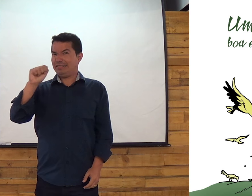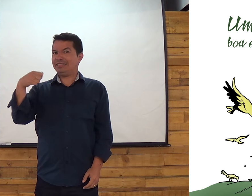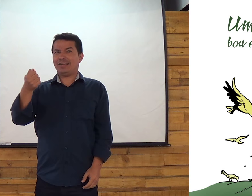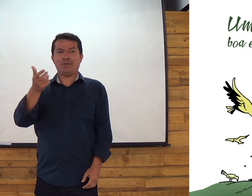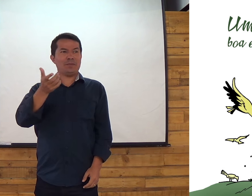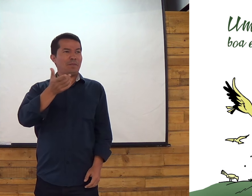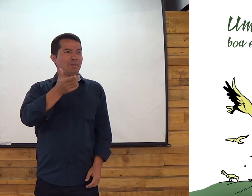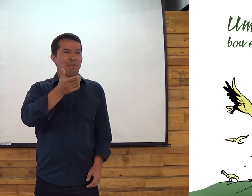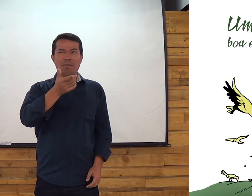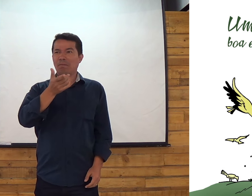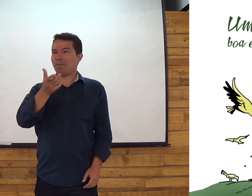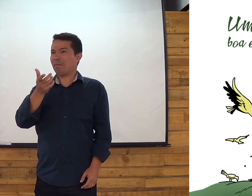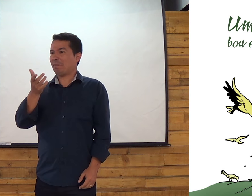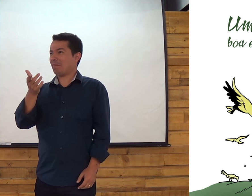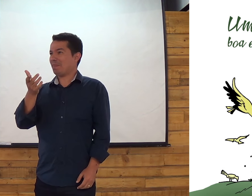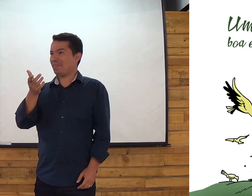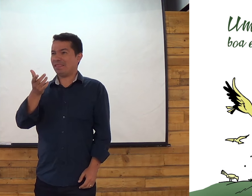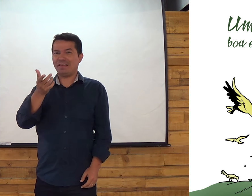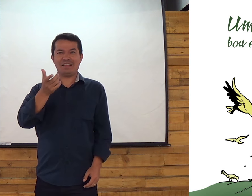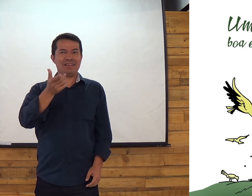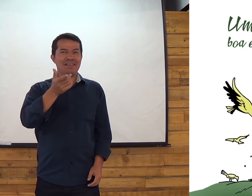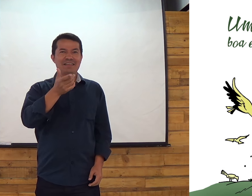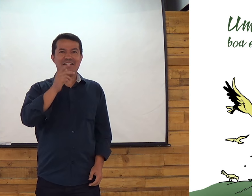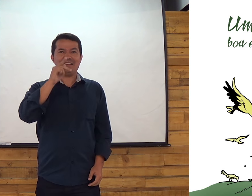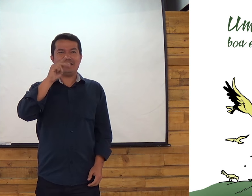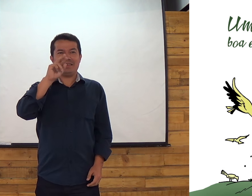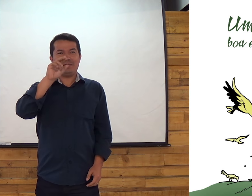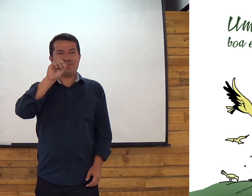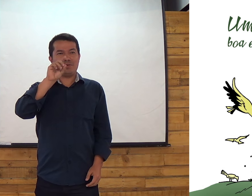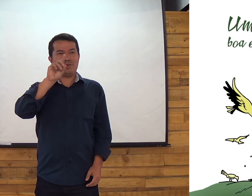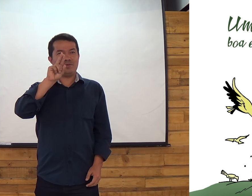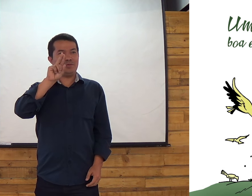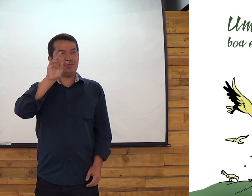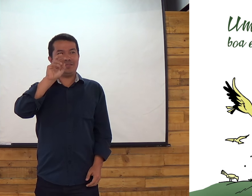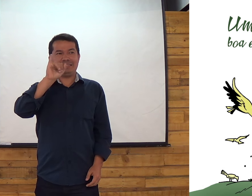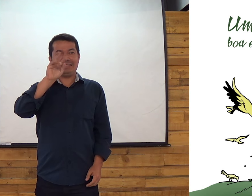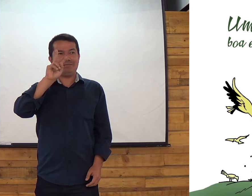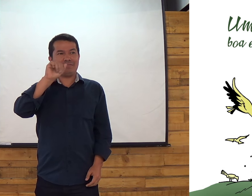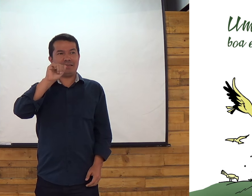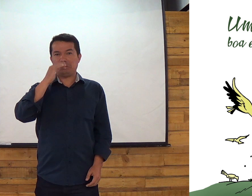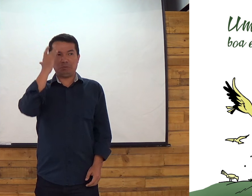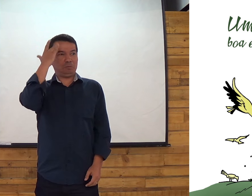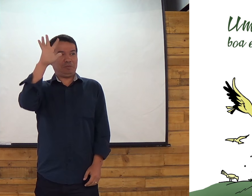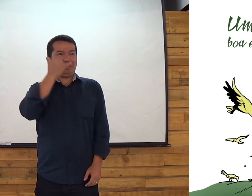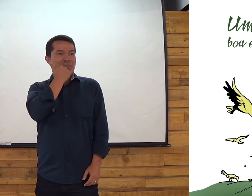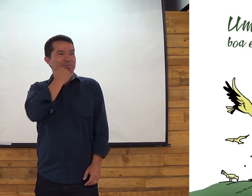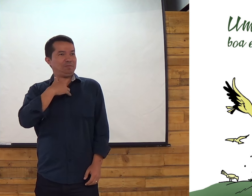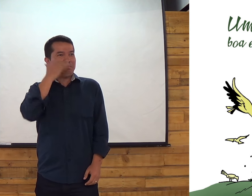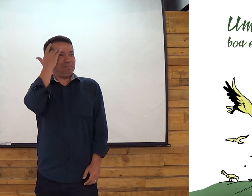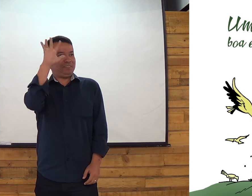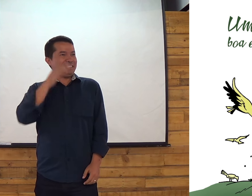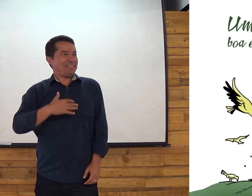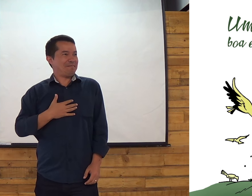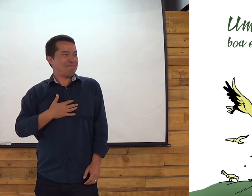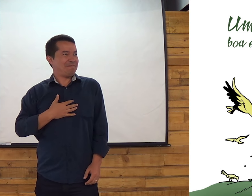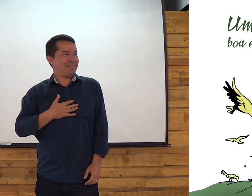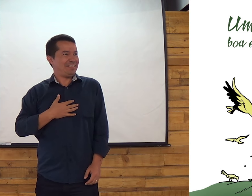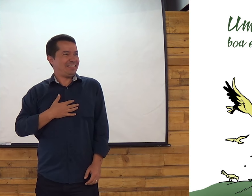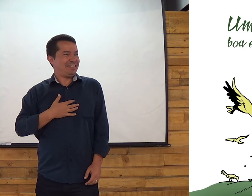produtiva. O que tem esse sinal? Que sinal eu posso usar para essa palavra? Produtiva. O que que eu